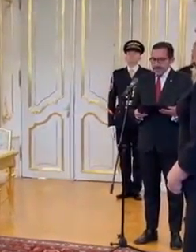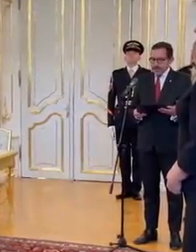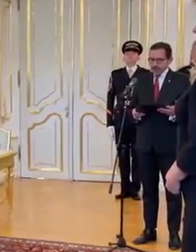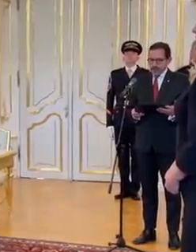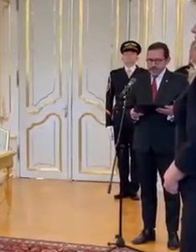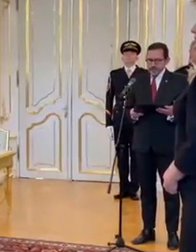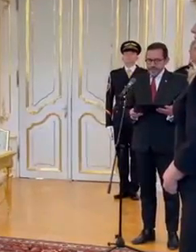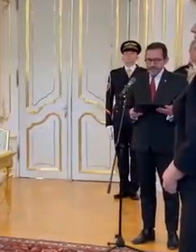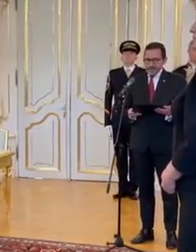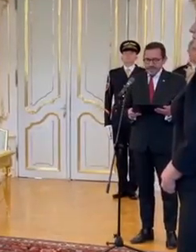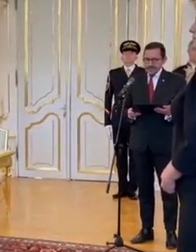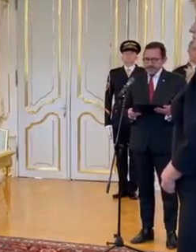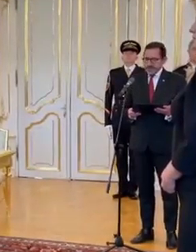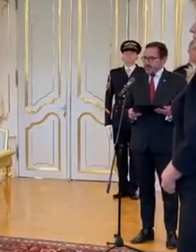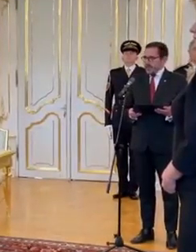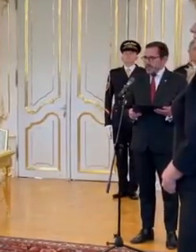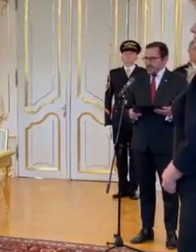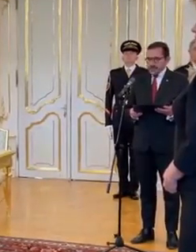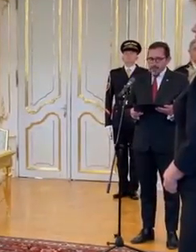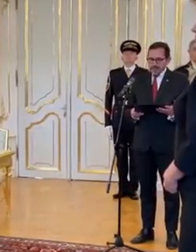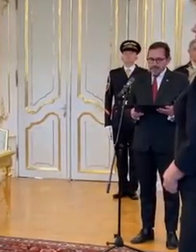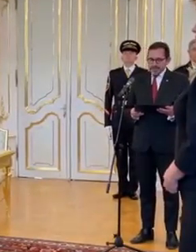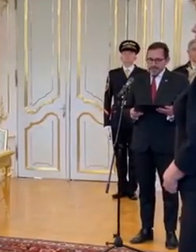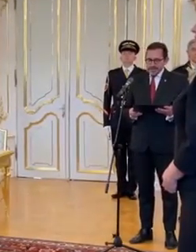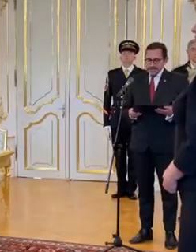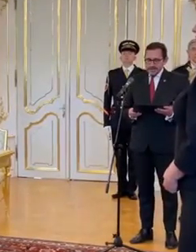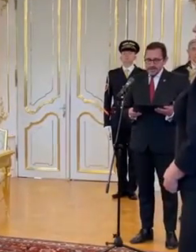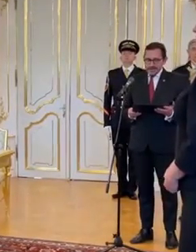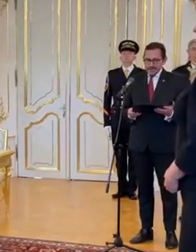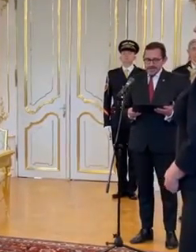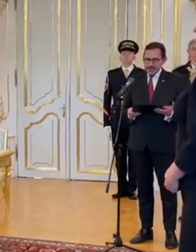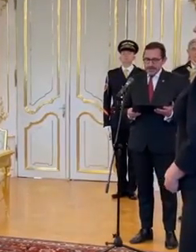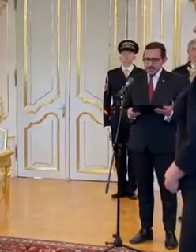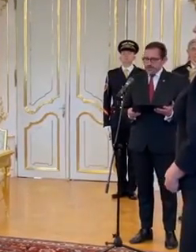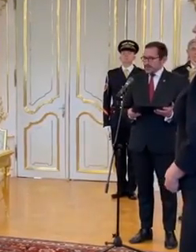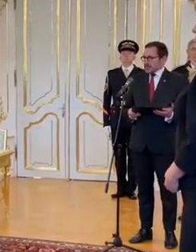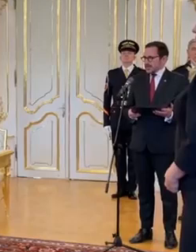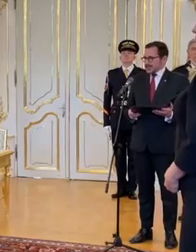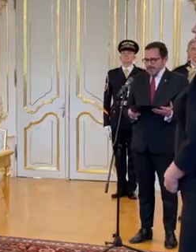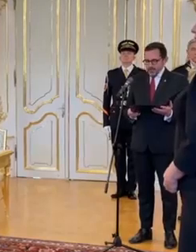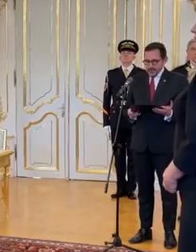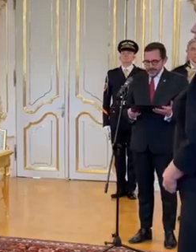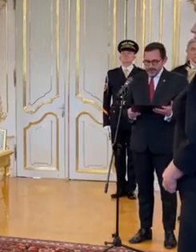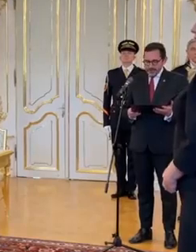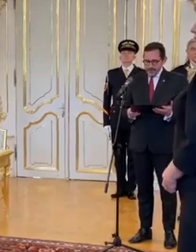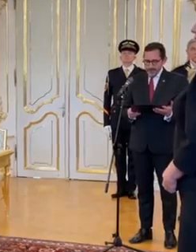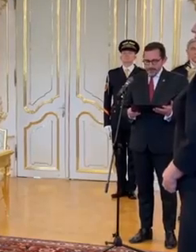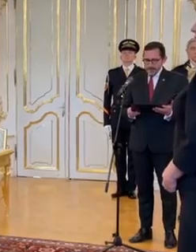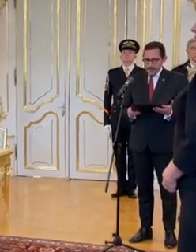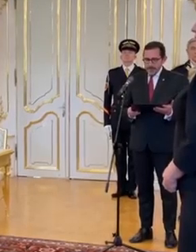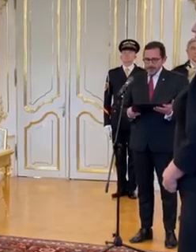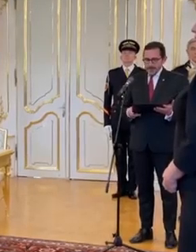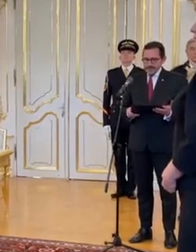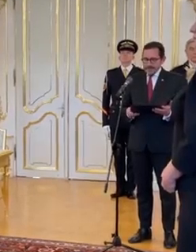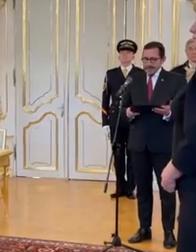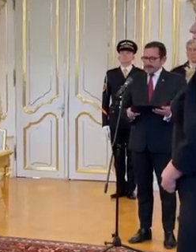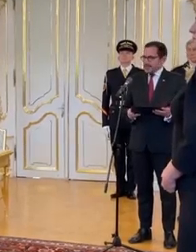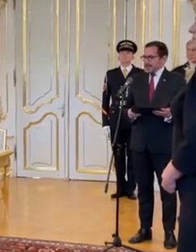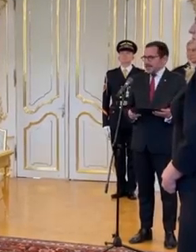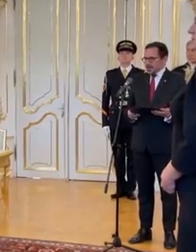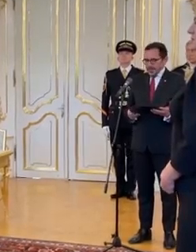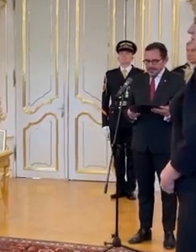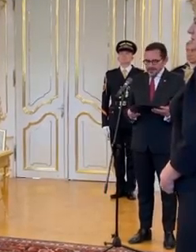na funkciu členky vlády Slovenskej republiky poverenej riadením Ministerstva spravodlivosti Slovenskej republiky.